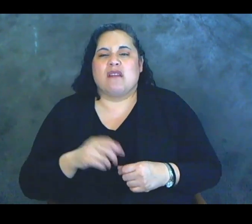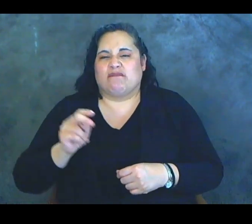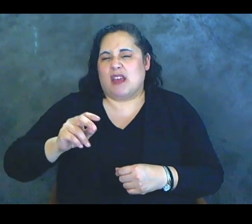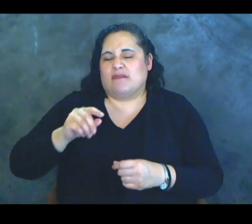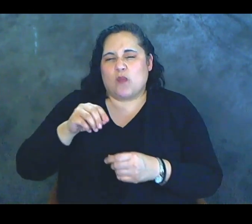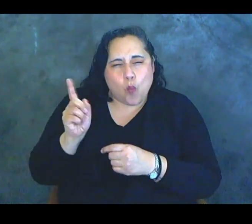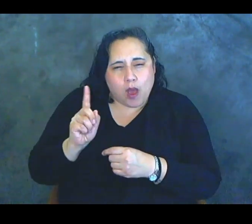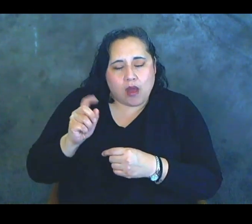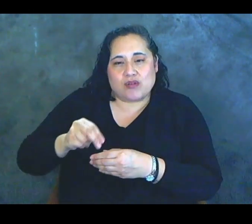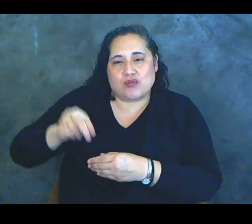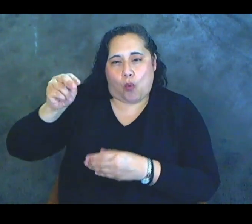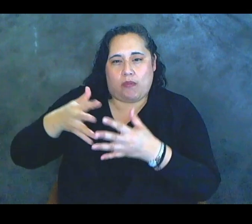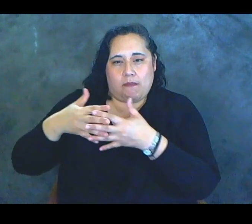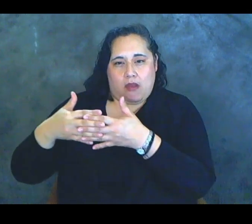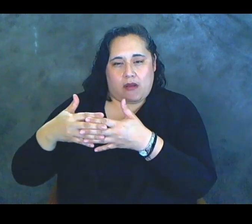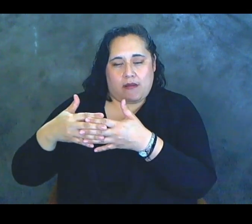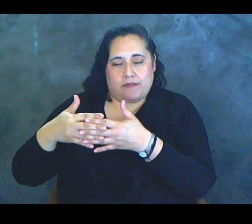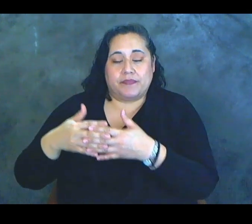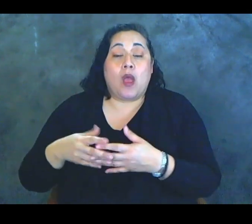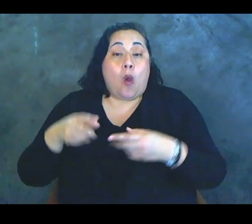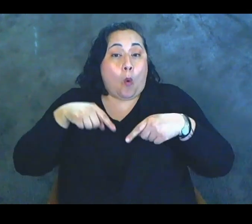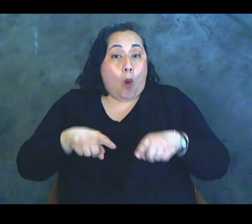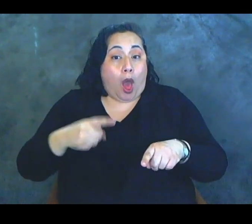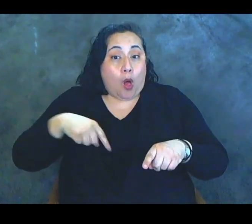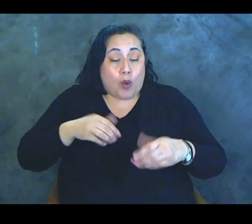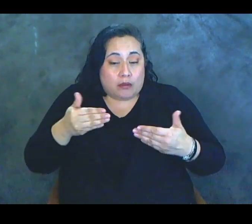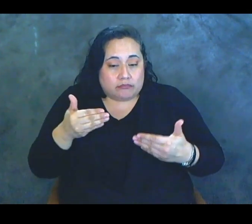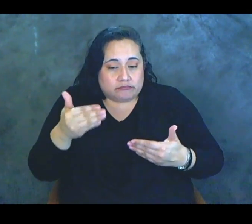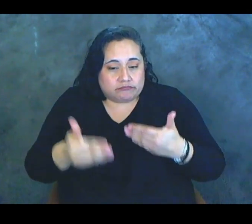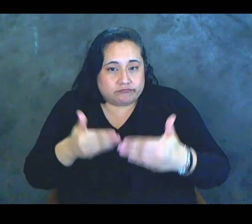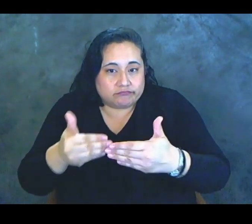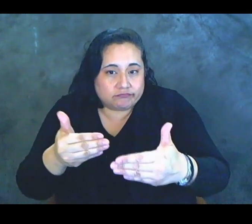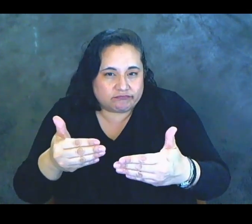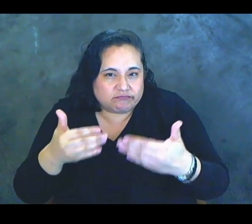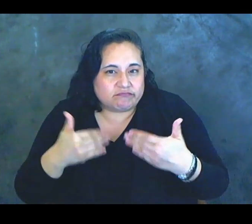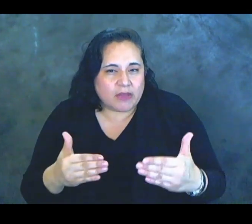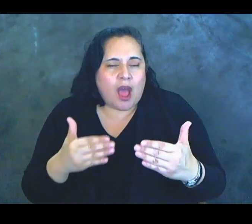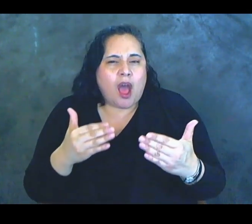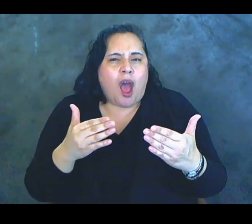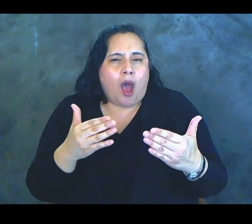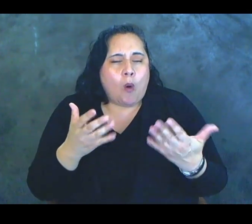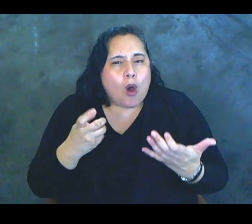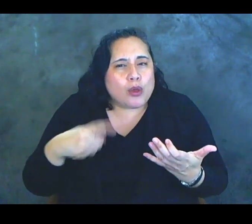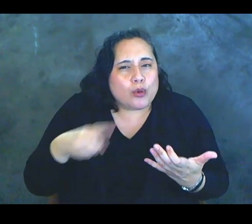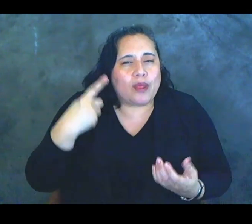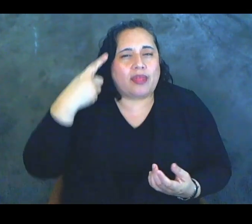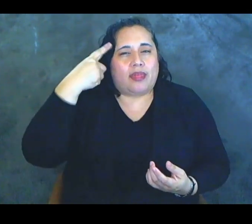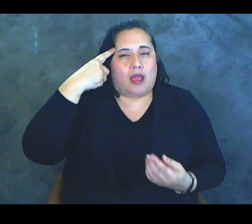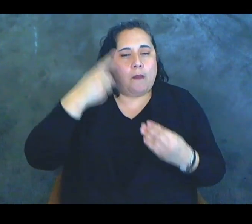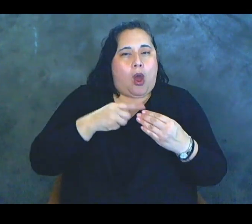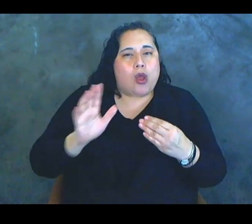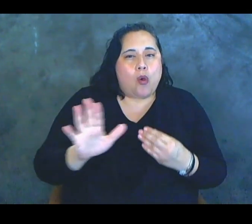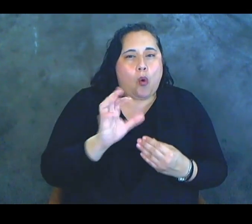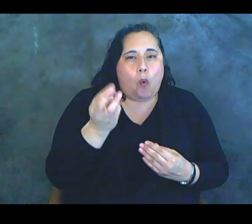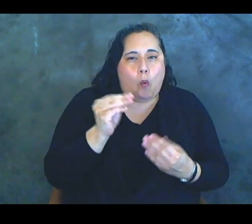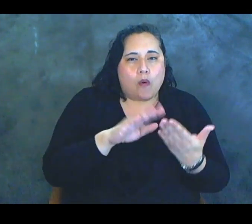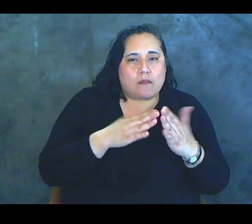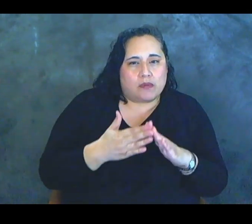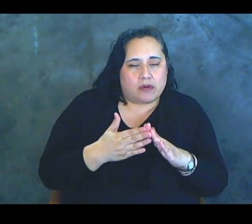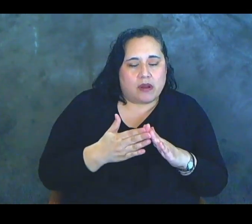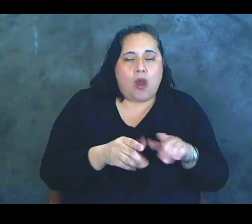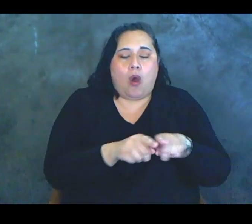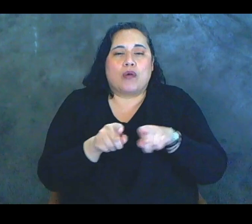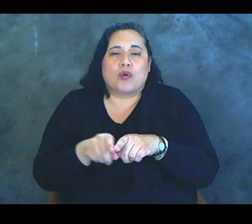Y a medida que avanzamos en esto, piensen ustedes en su propia comunidad y en los